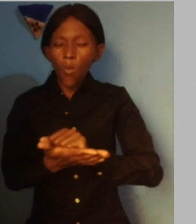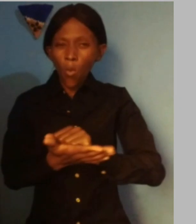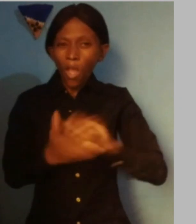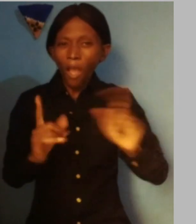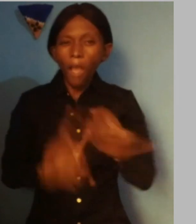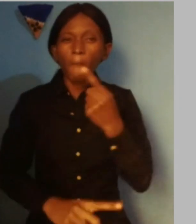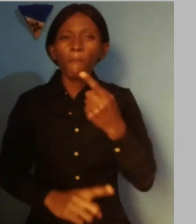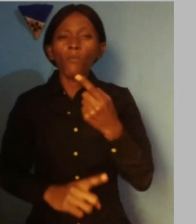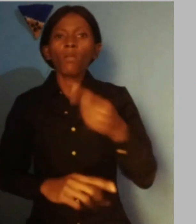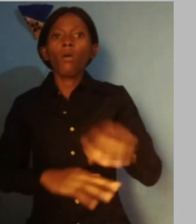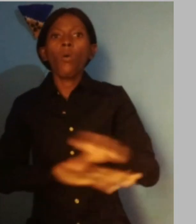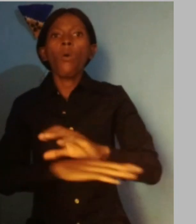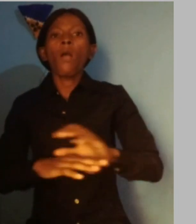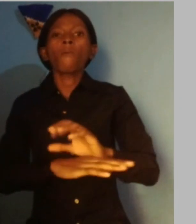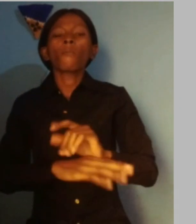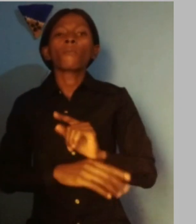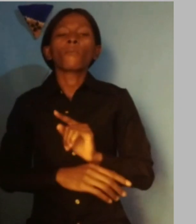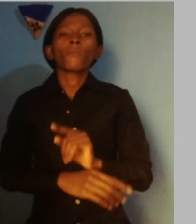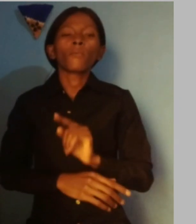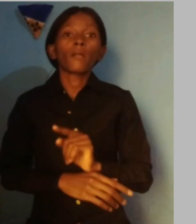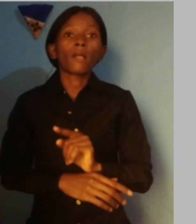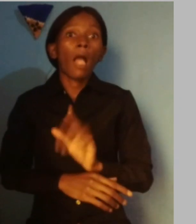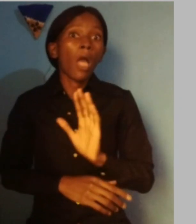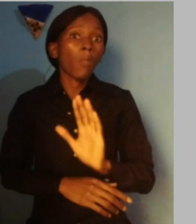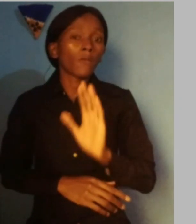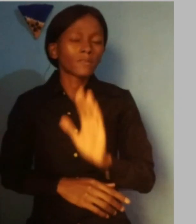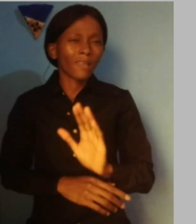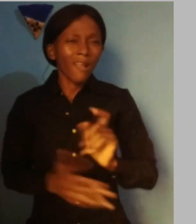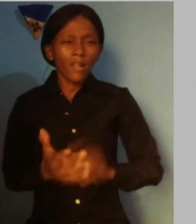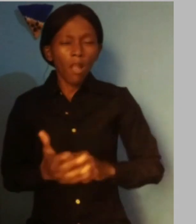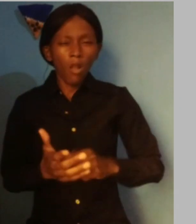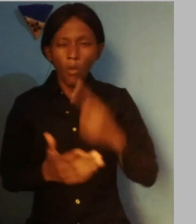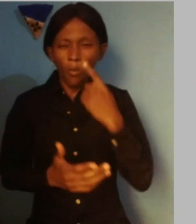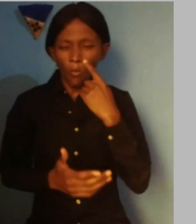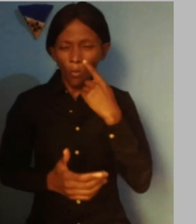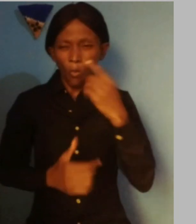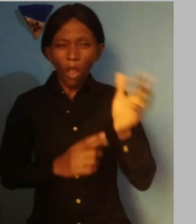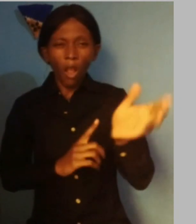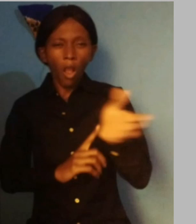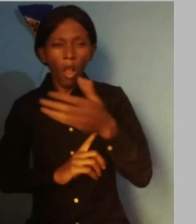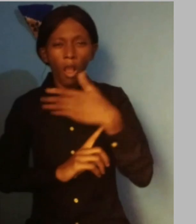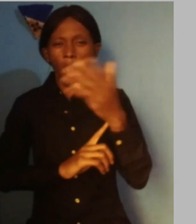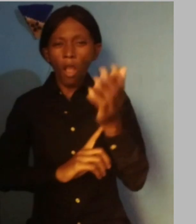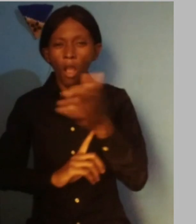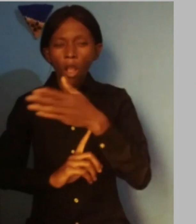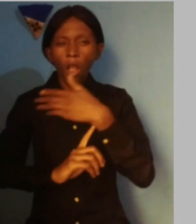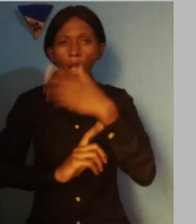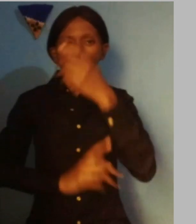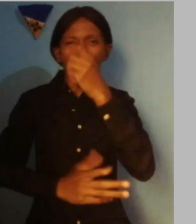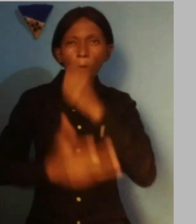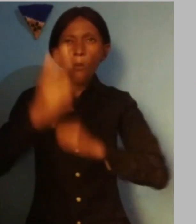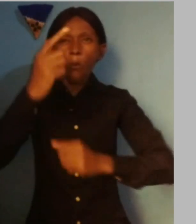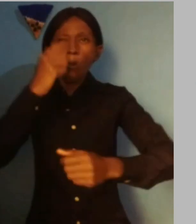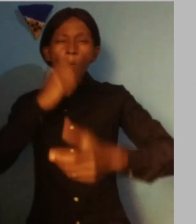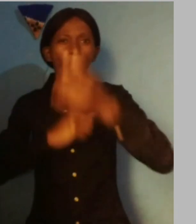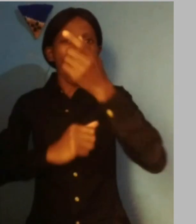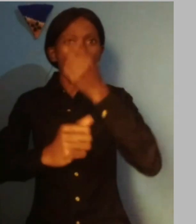un symbole important pour notre République. C'est pour cela que quand on le